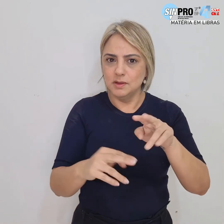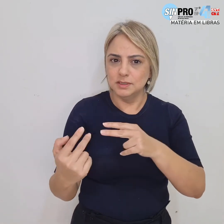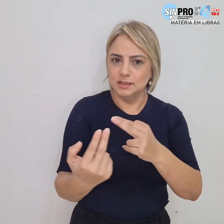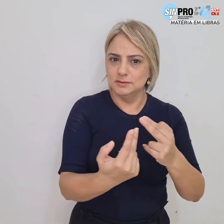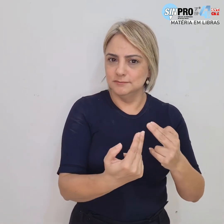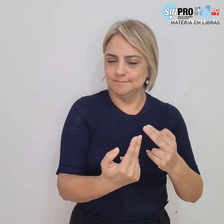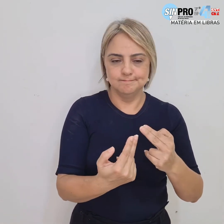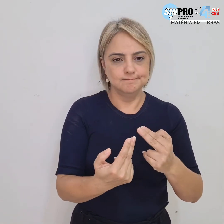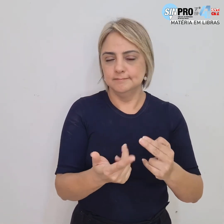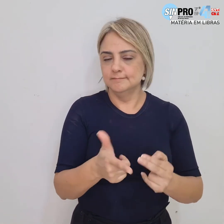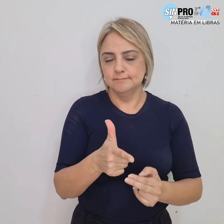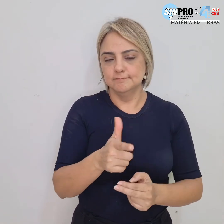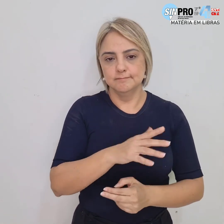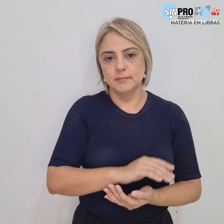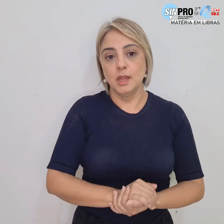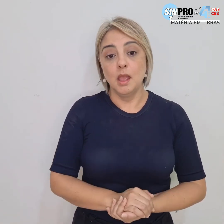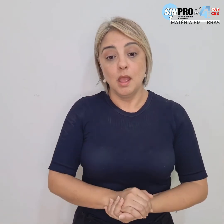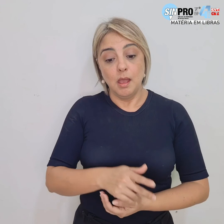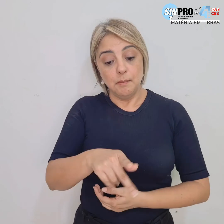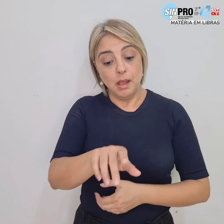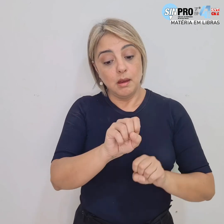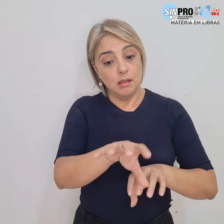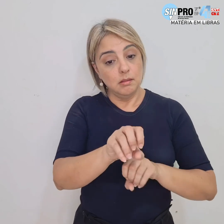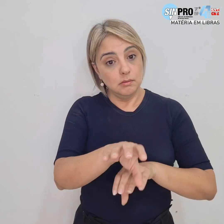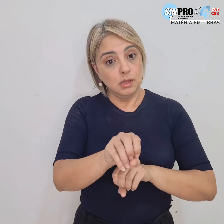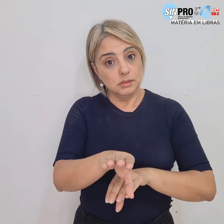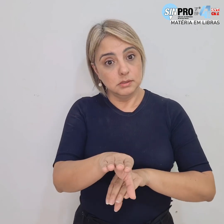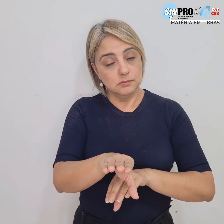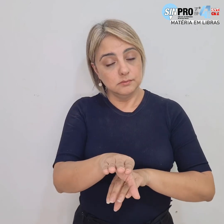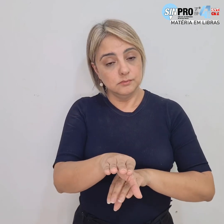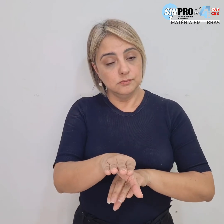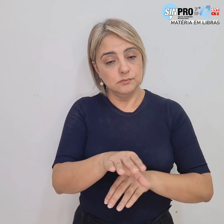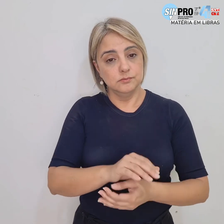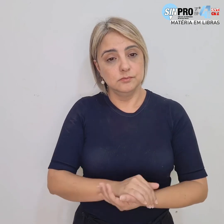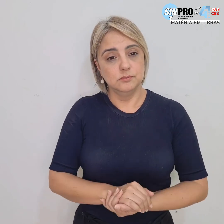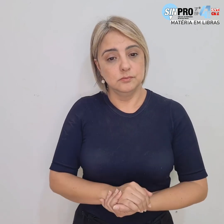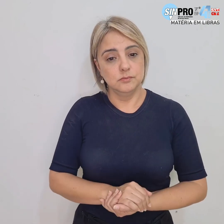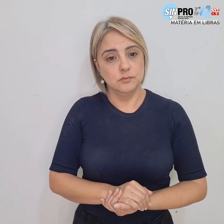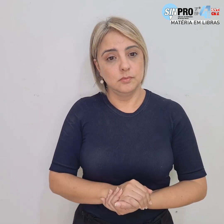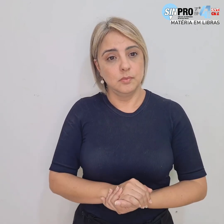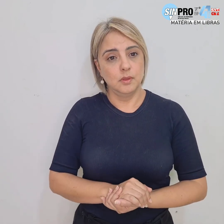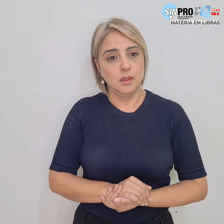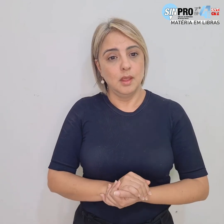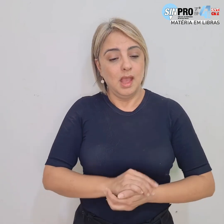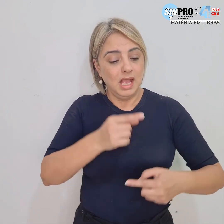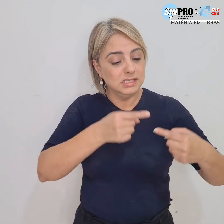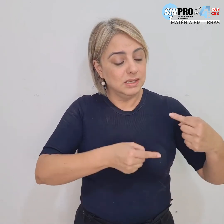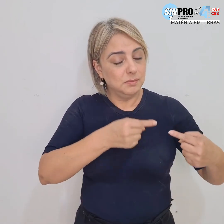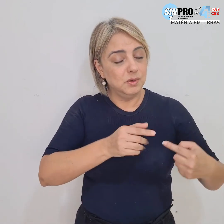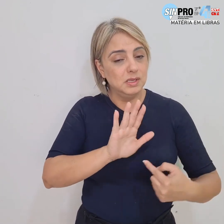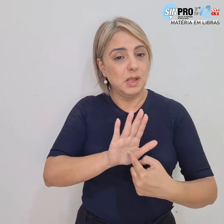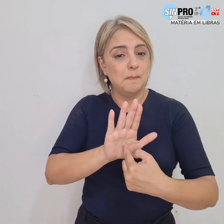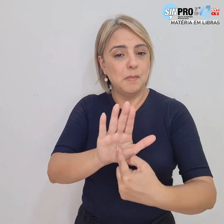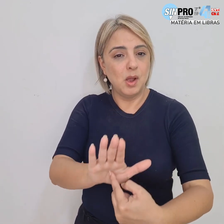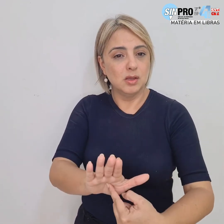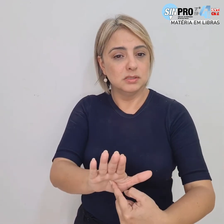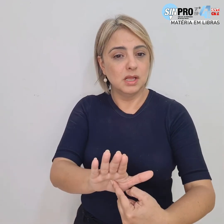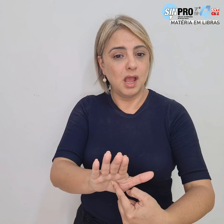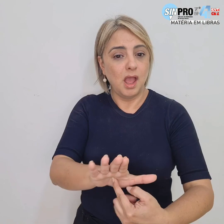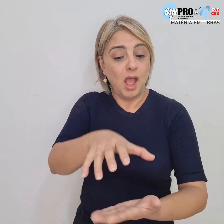Para o setor educacional, O rumo dessa política aponta para a concentração do mercado